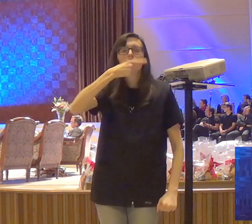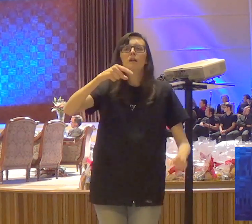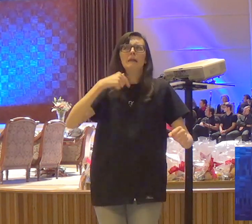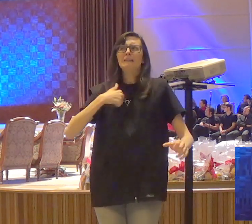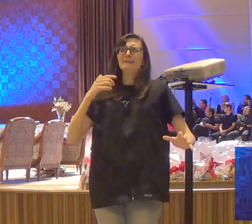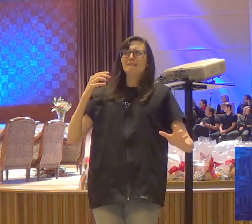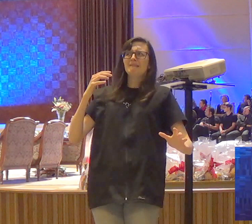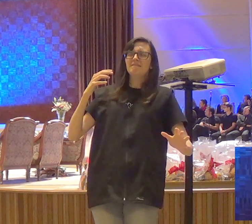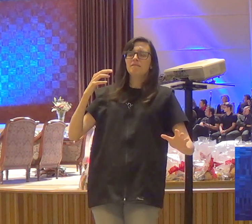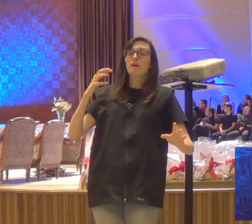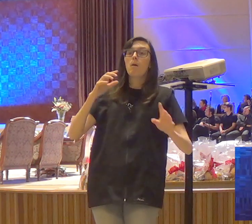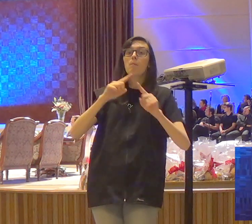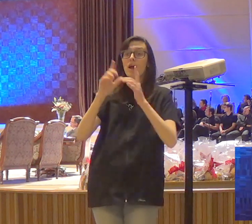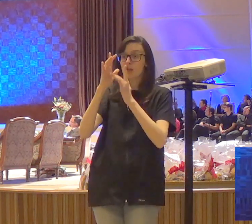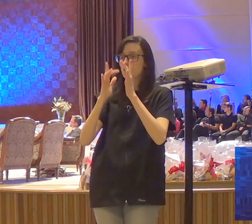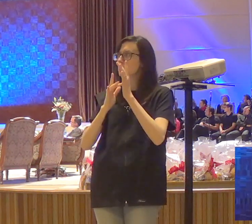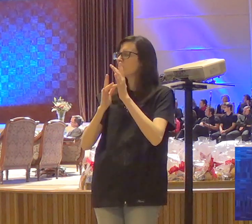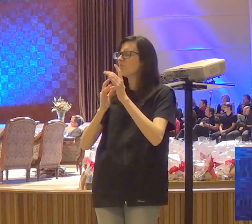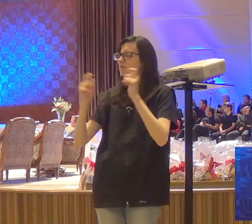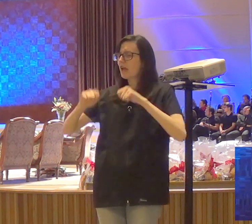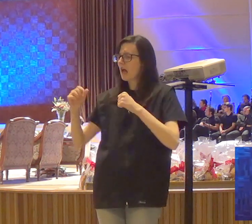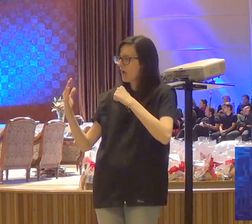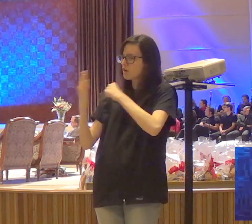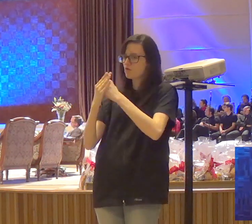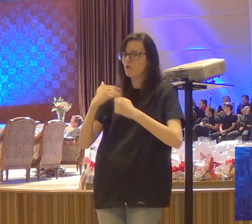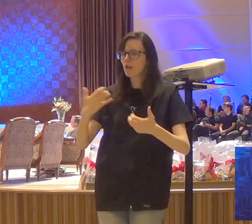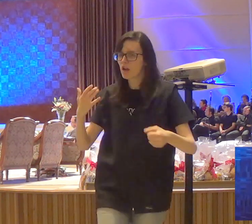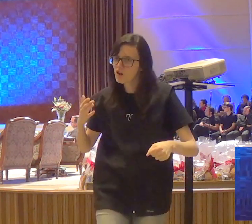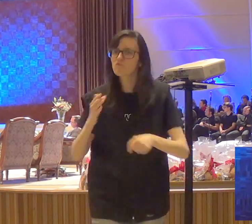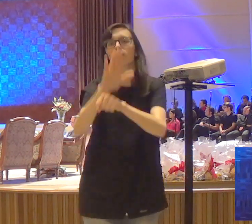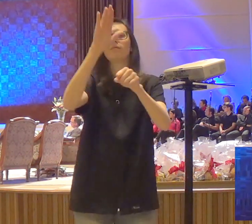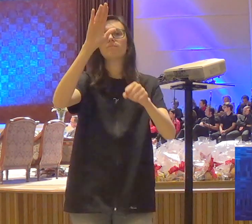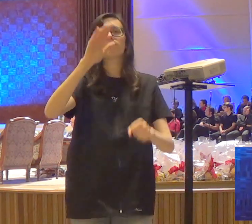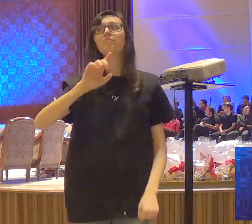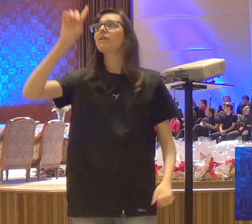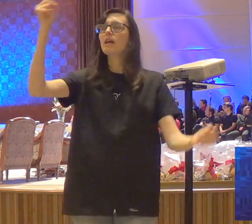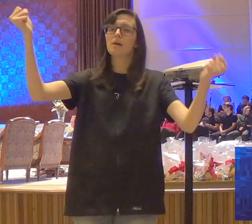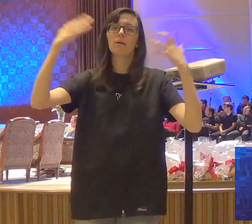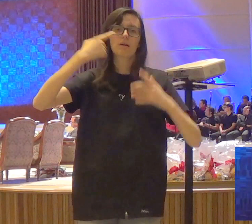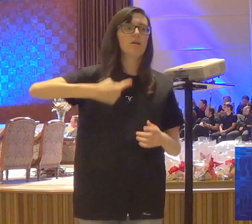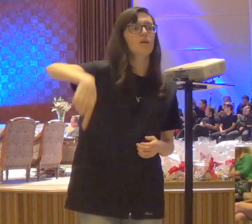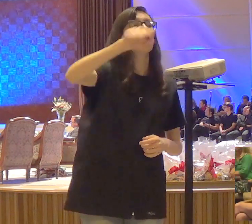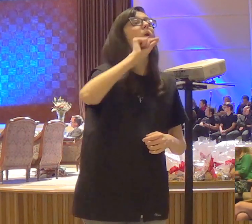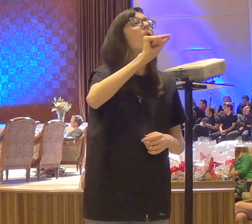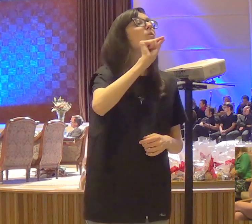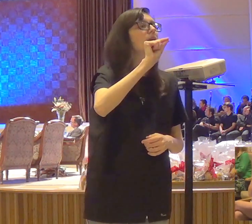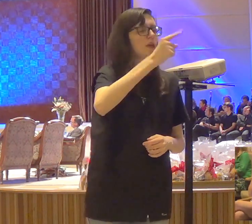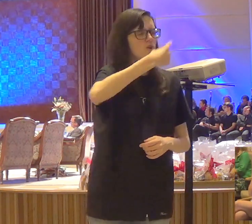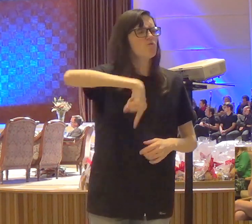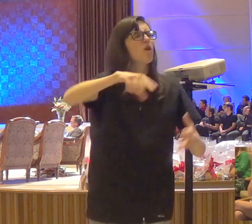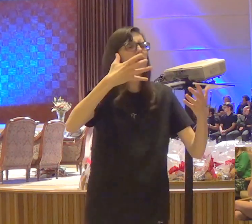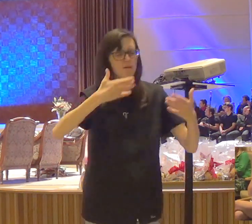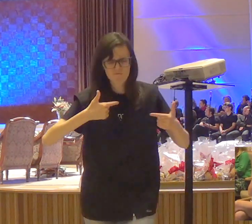fazer, mas em Jesus Cristo você terá a força necessária para fazer. Que Deus nos abençoe para que nos lembremos que somos chamados a